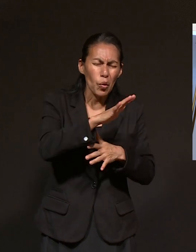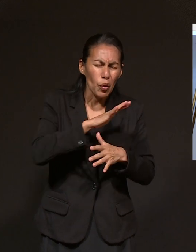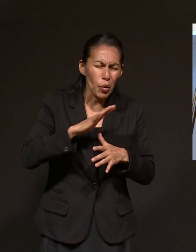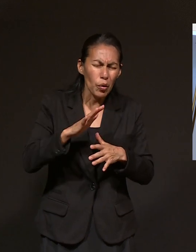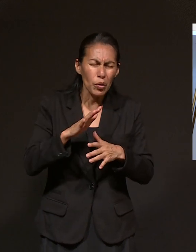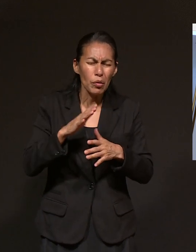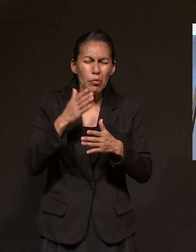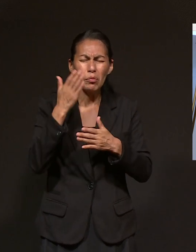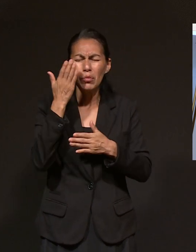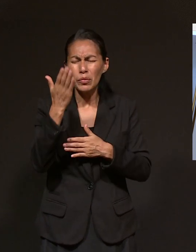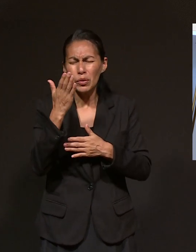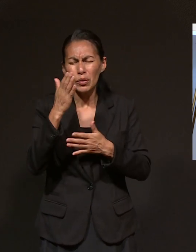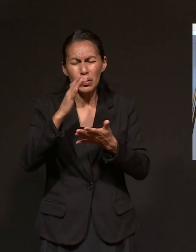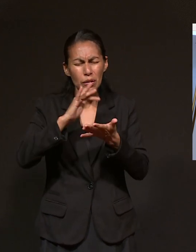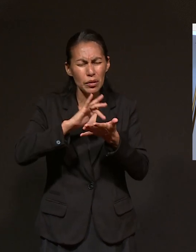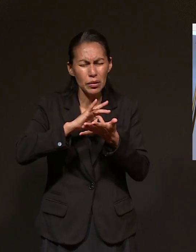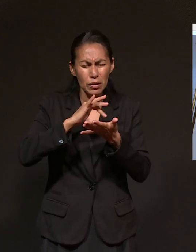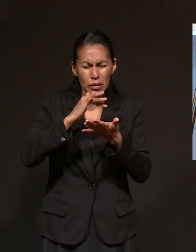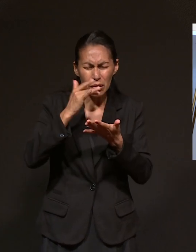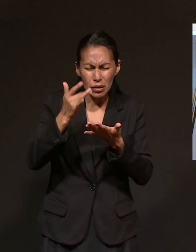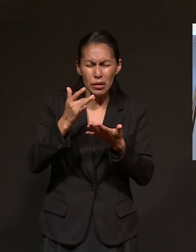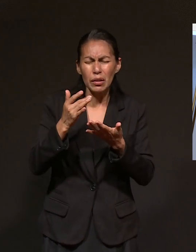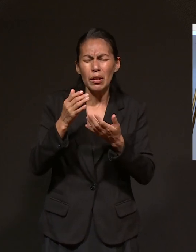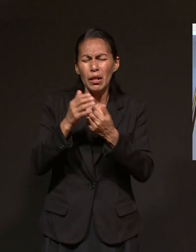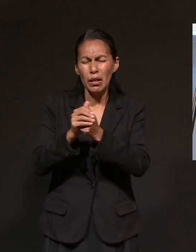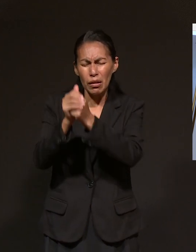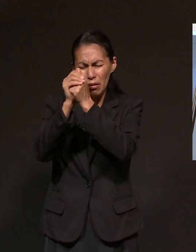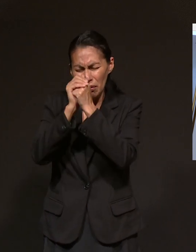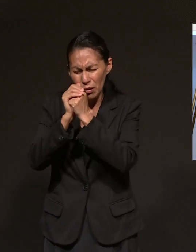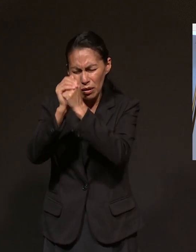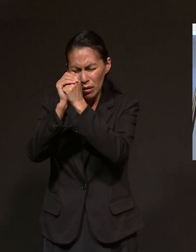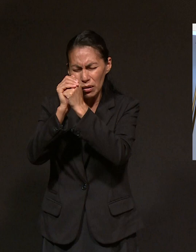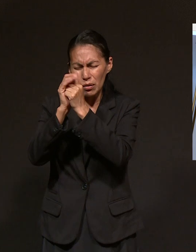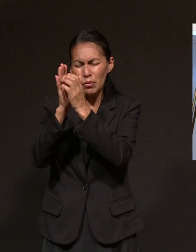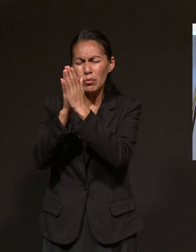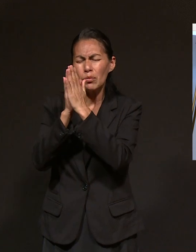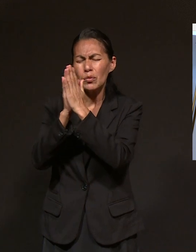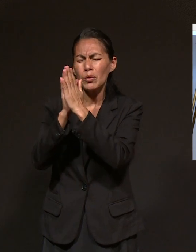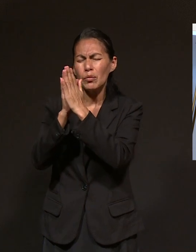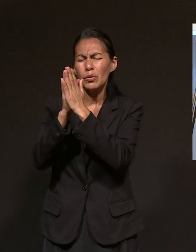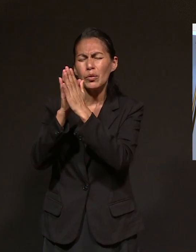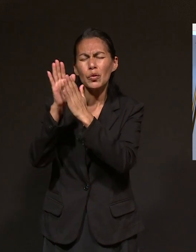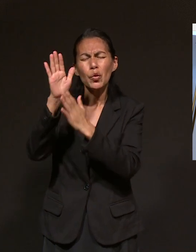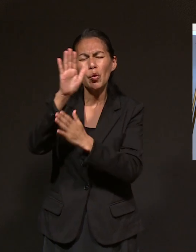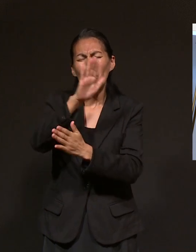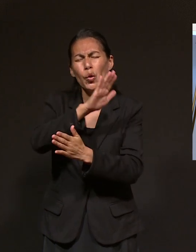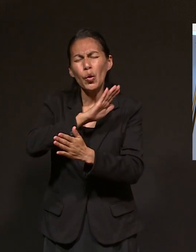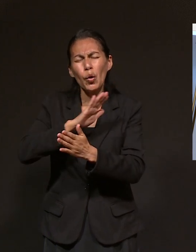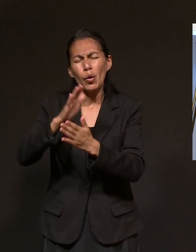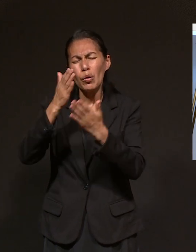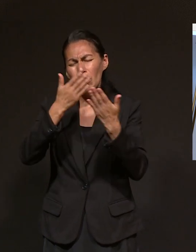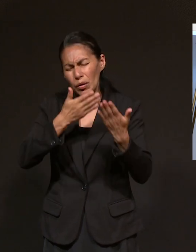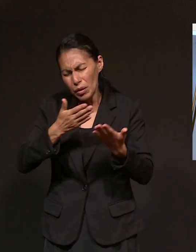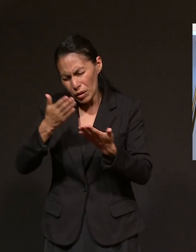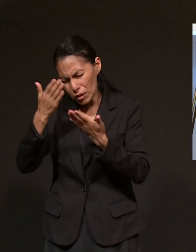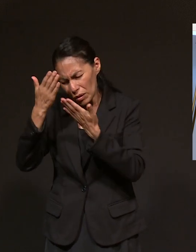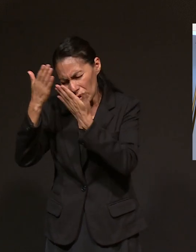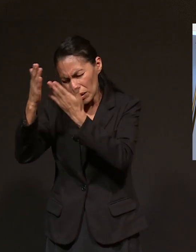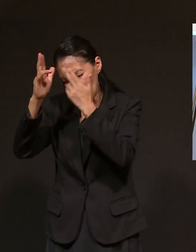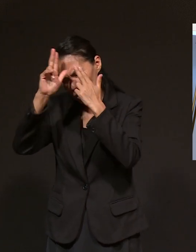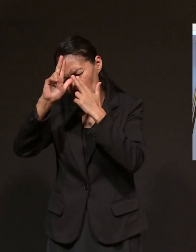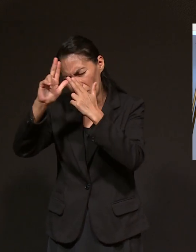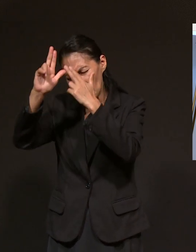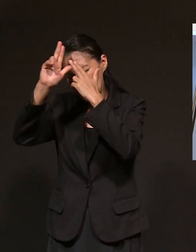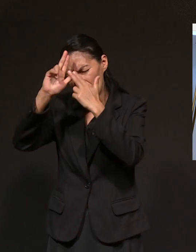alabanzas Todo sea Para honra Y gloria Tuya Y de nadie Más Señor Contesta